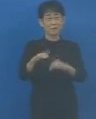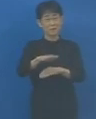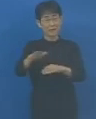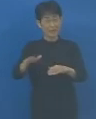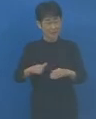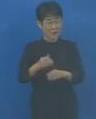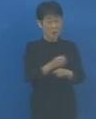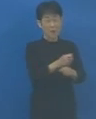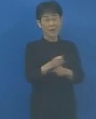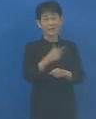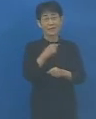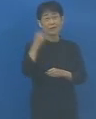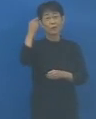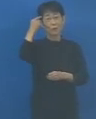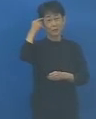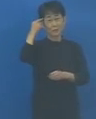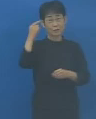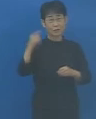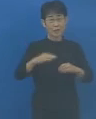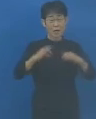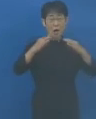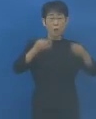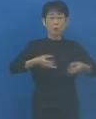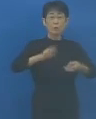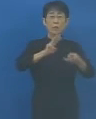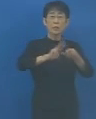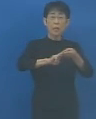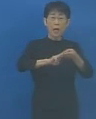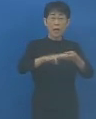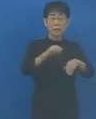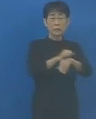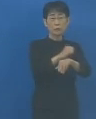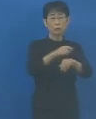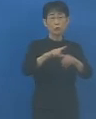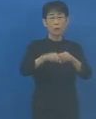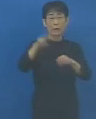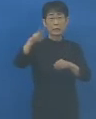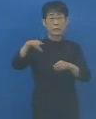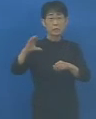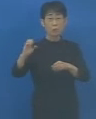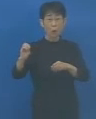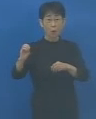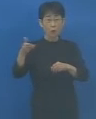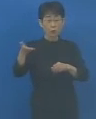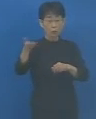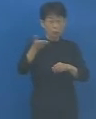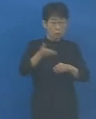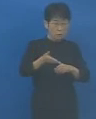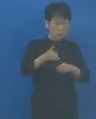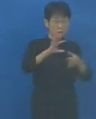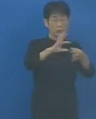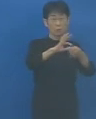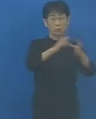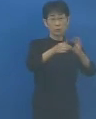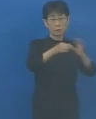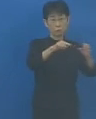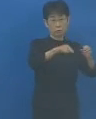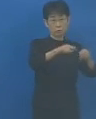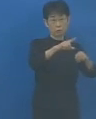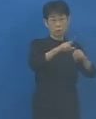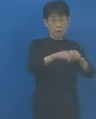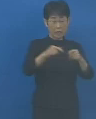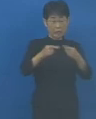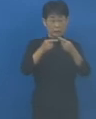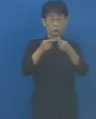また富田選手はリオに続きましてこの大会でも入賞を果た